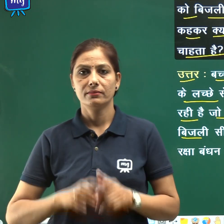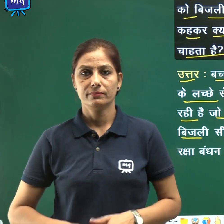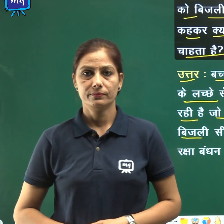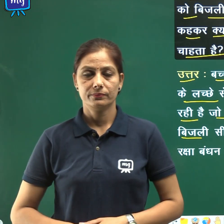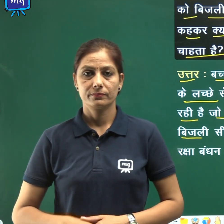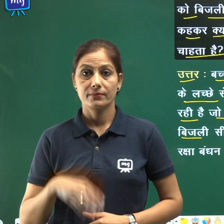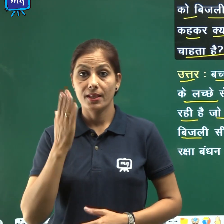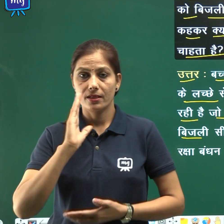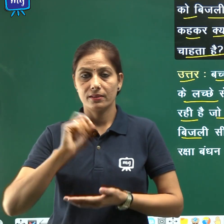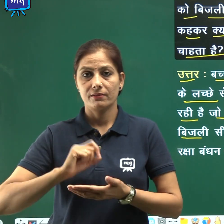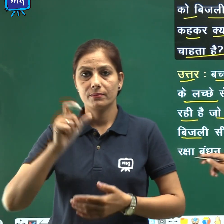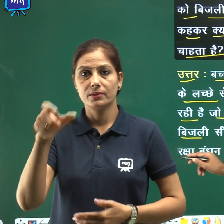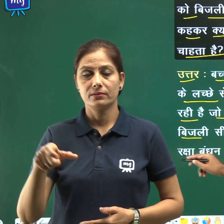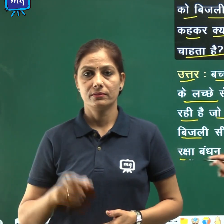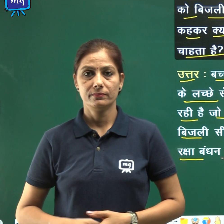शायर